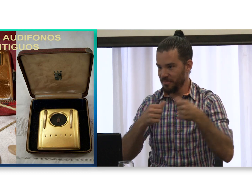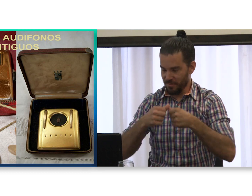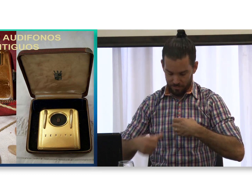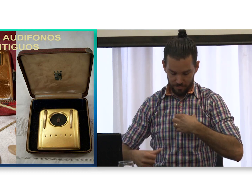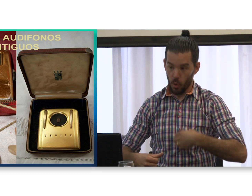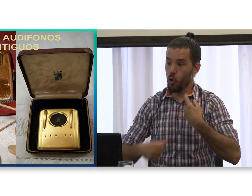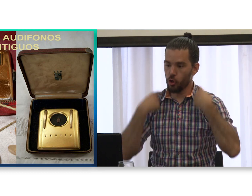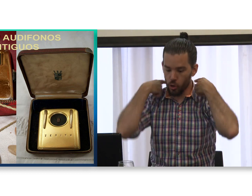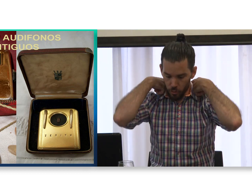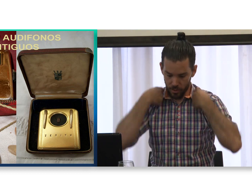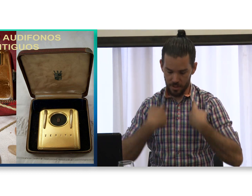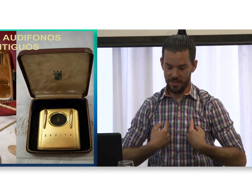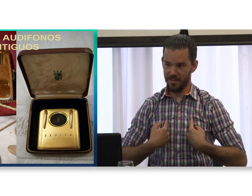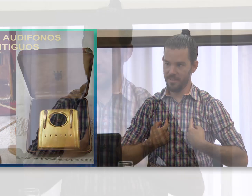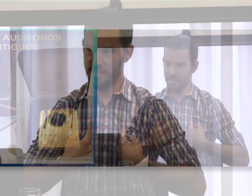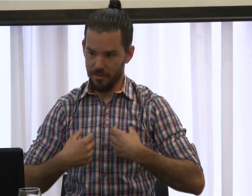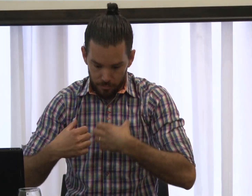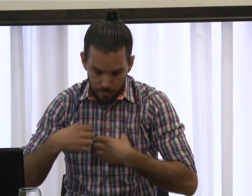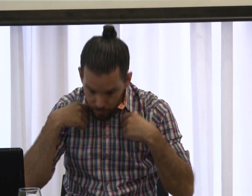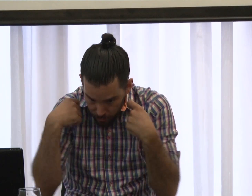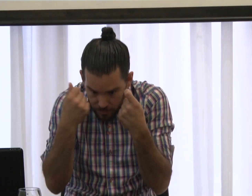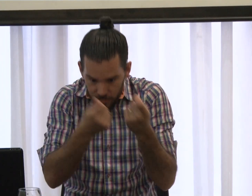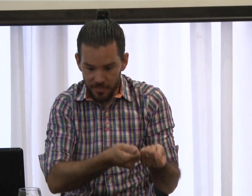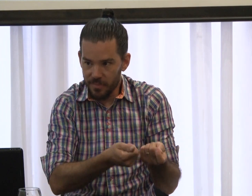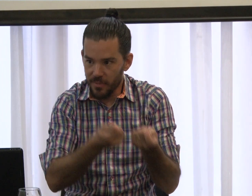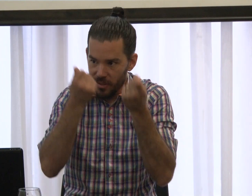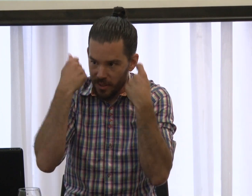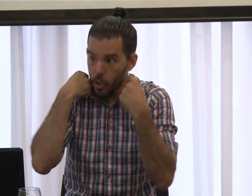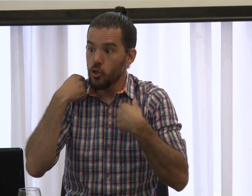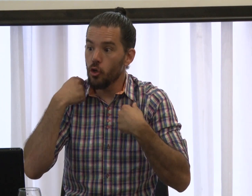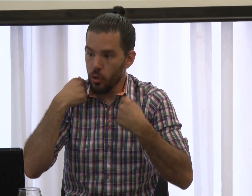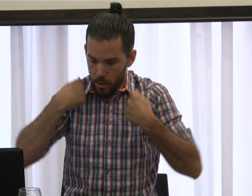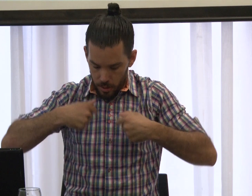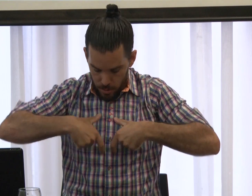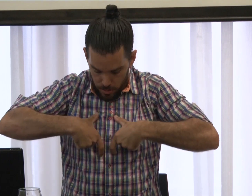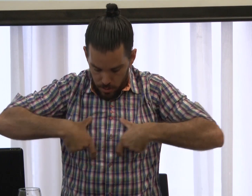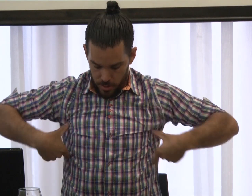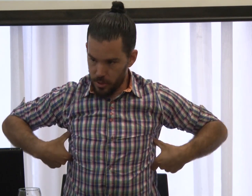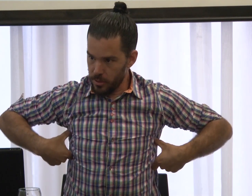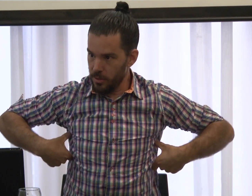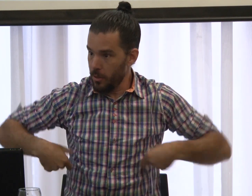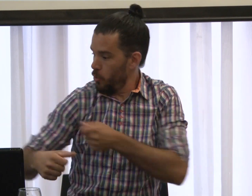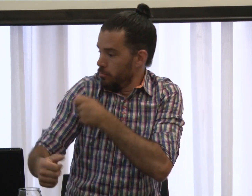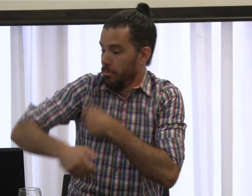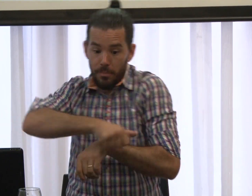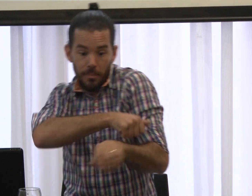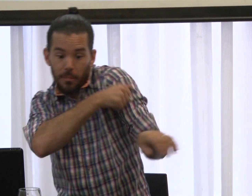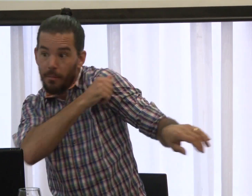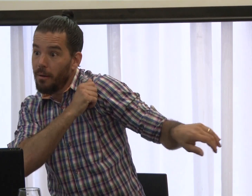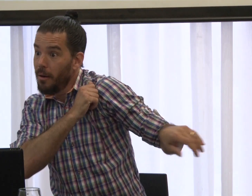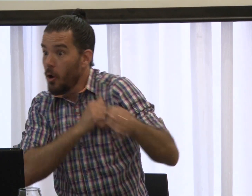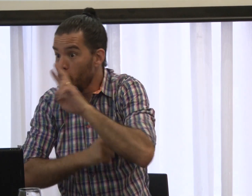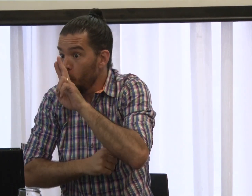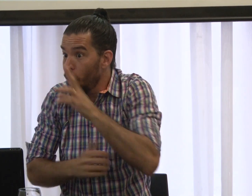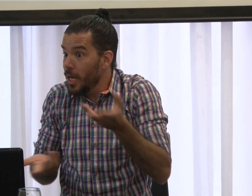como un corpiño teníamos que usar, porque teníamos una soga acá, nos teníamos que sacar, poner, o por